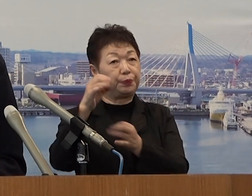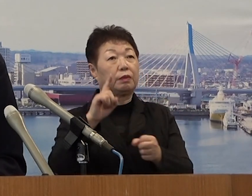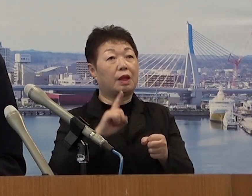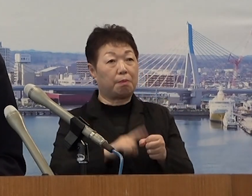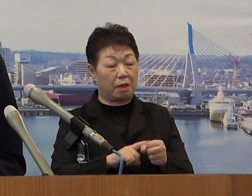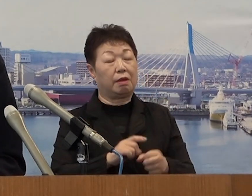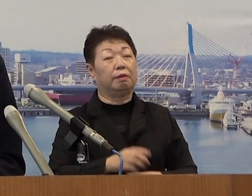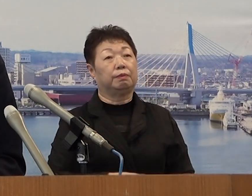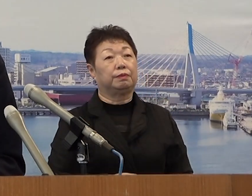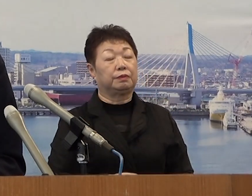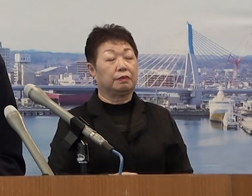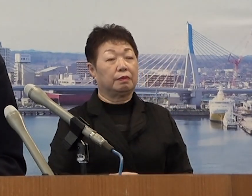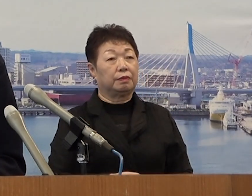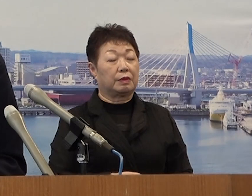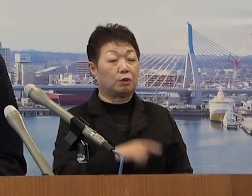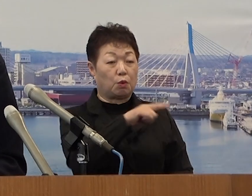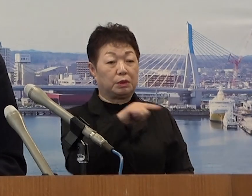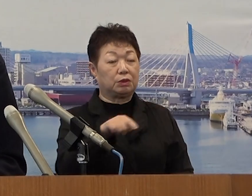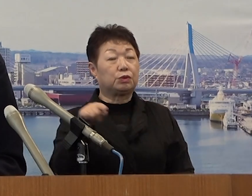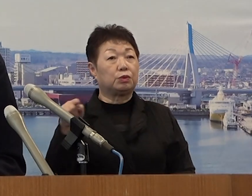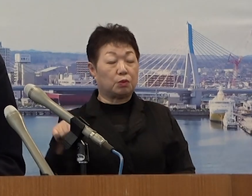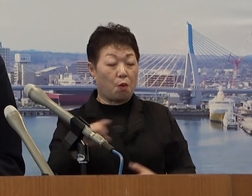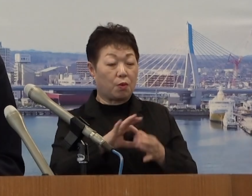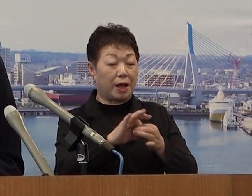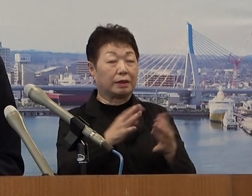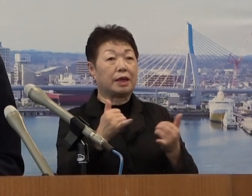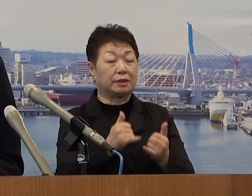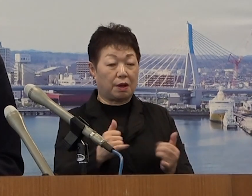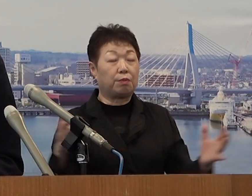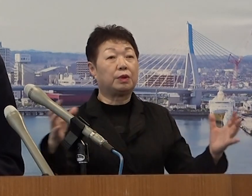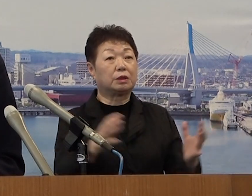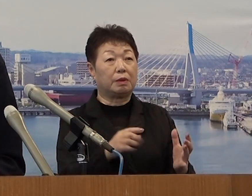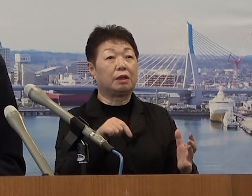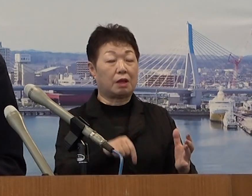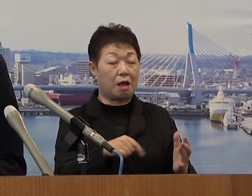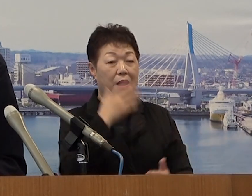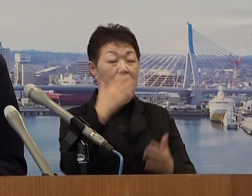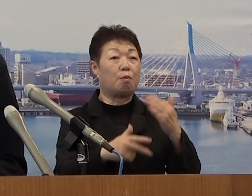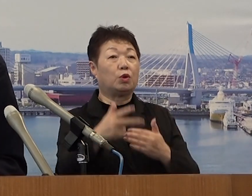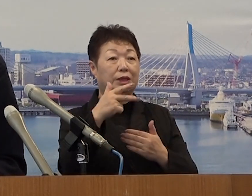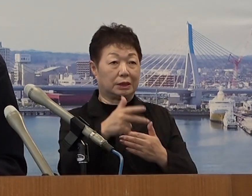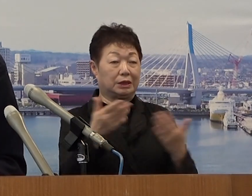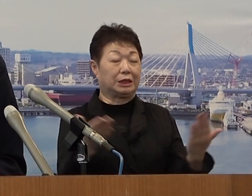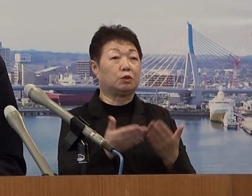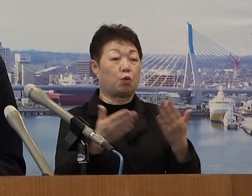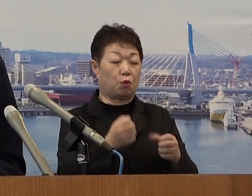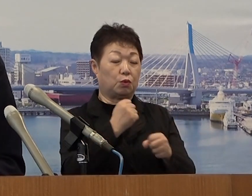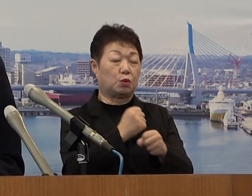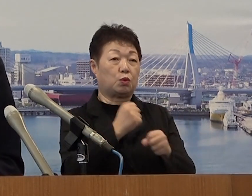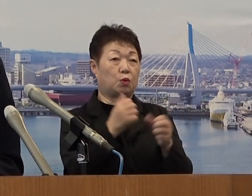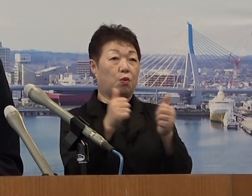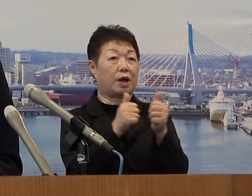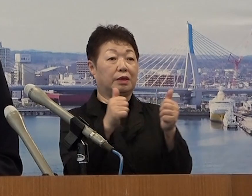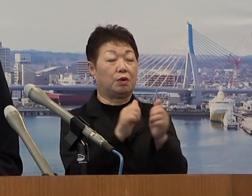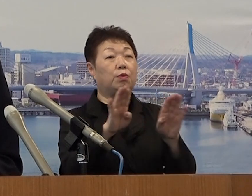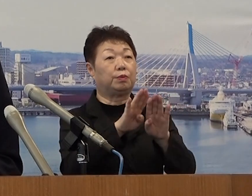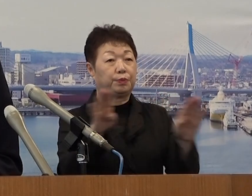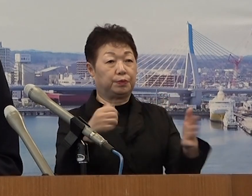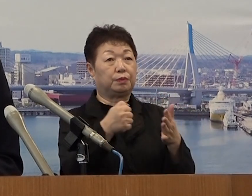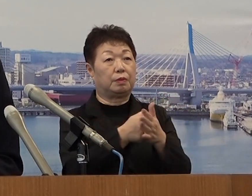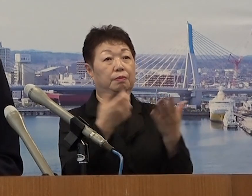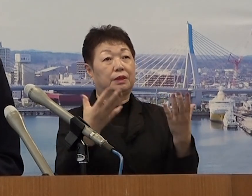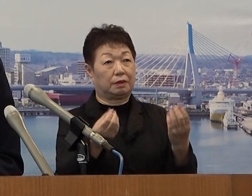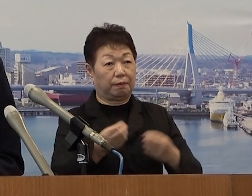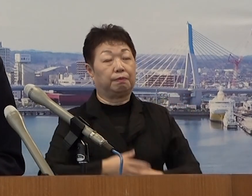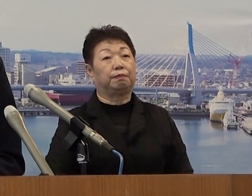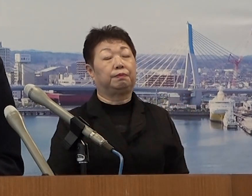、産学金官の関係者を委員とする青森市仕事創造会議を開催することといたしました